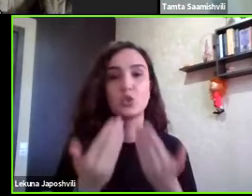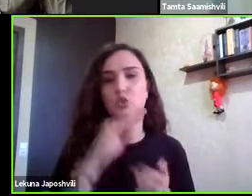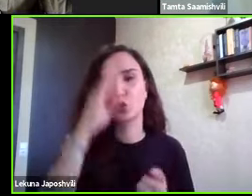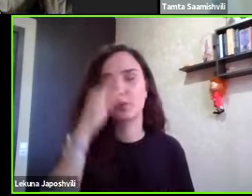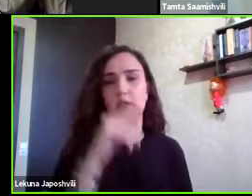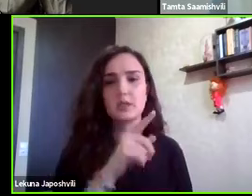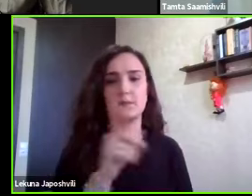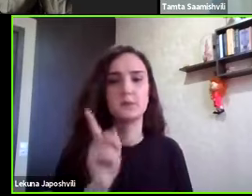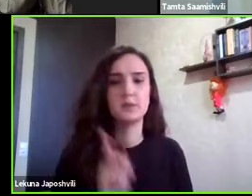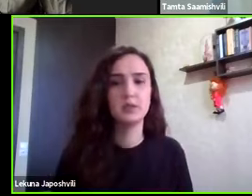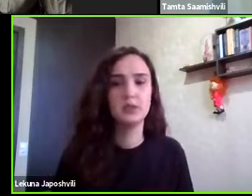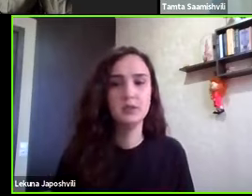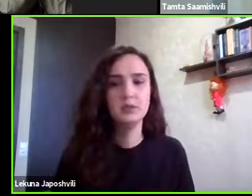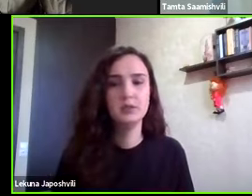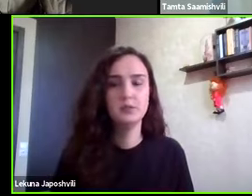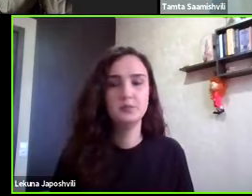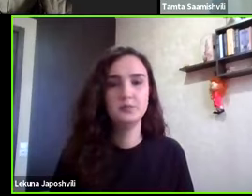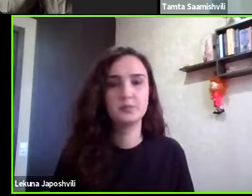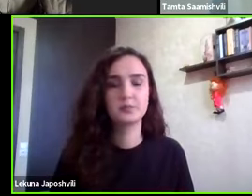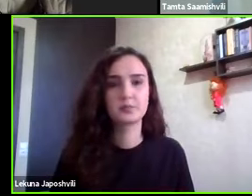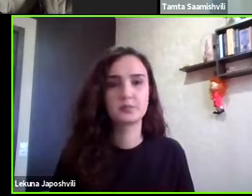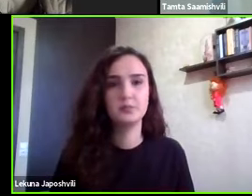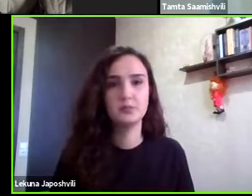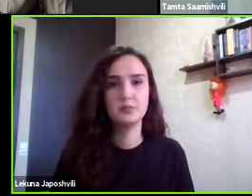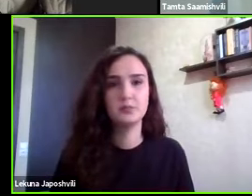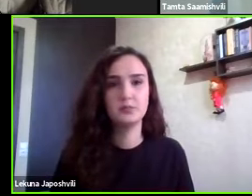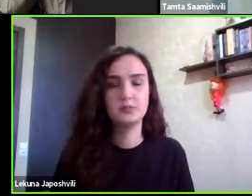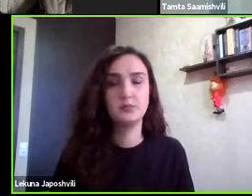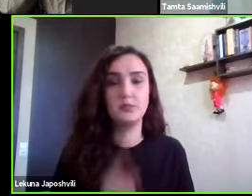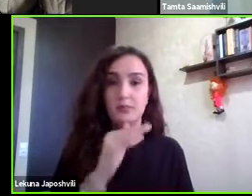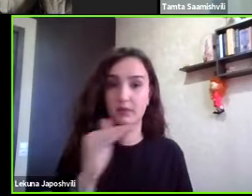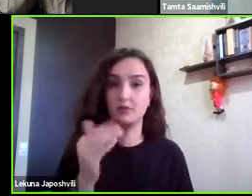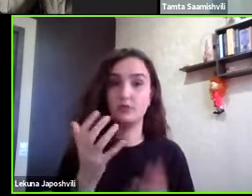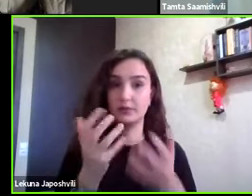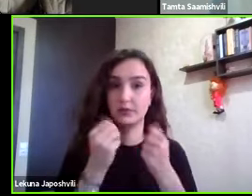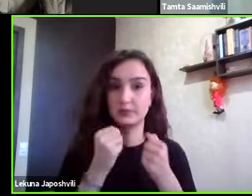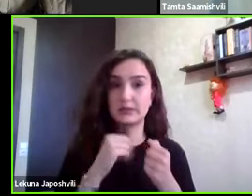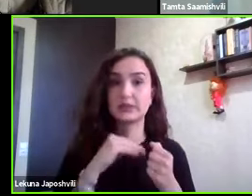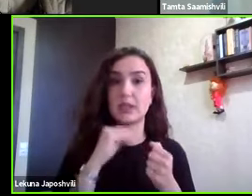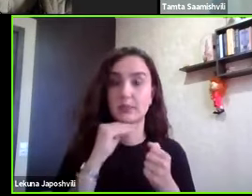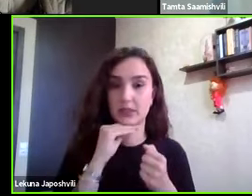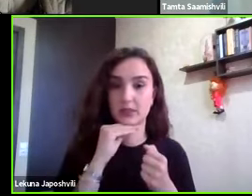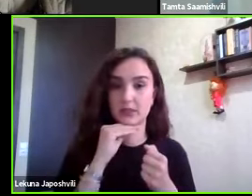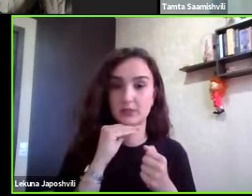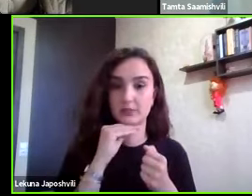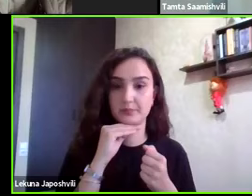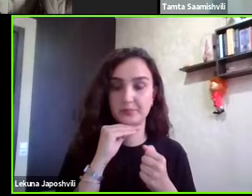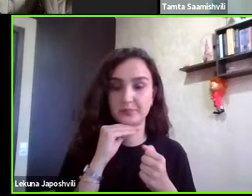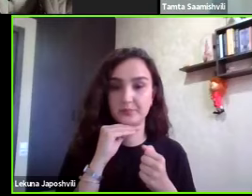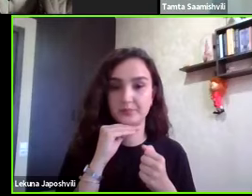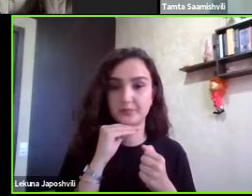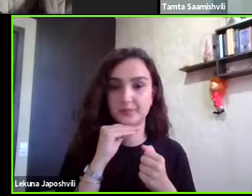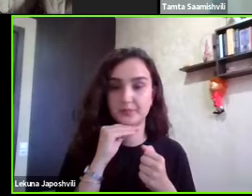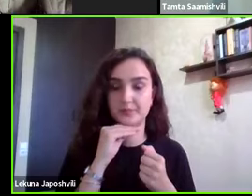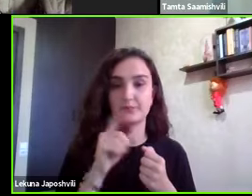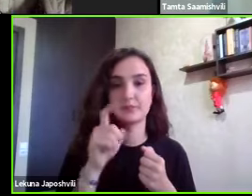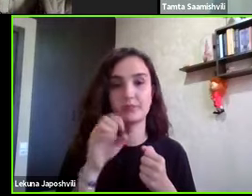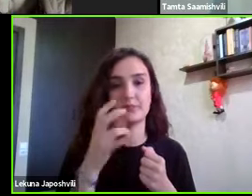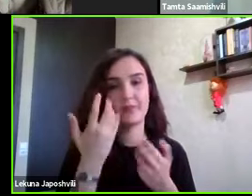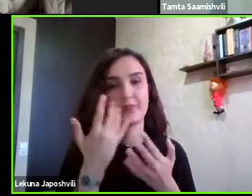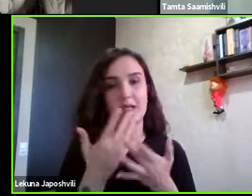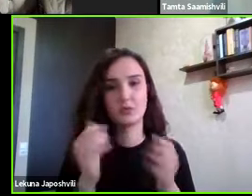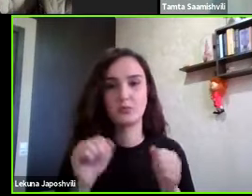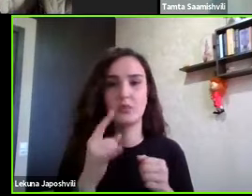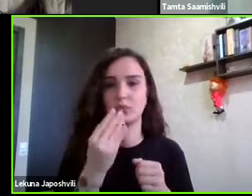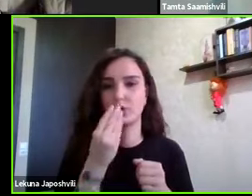რომ ბავში იღებს თუ არა საკმარის თქვათ ვიდ იმას ხილს, თქვათ ბავში